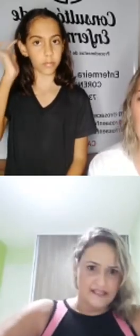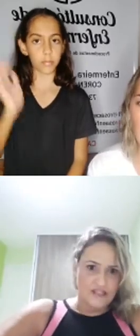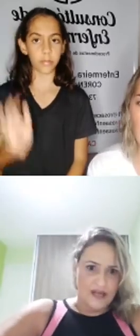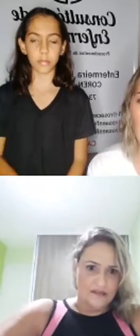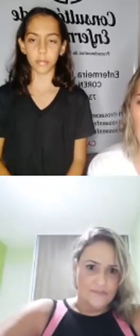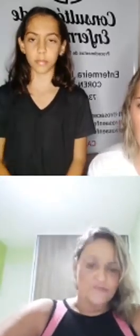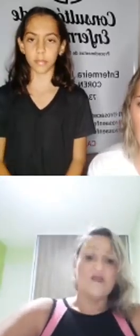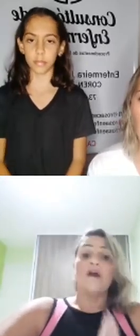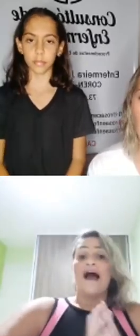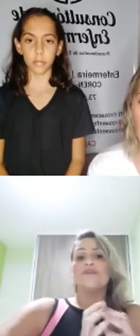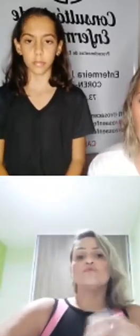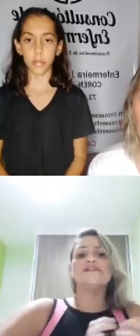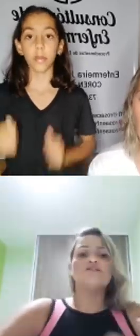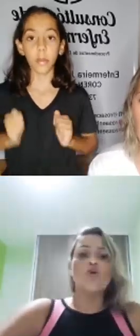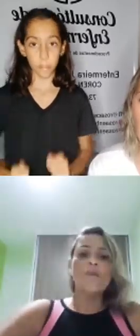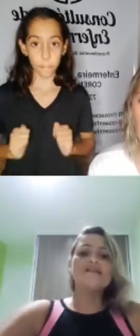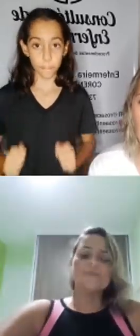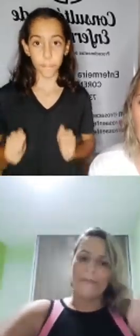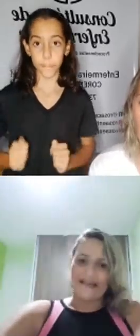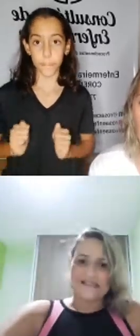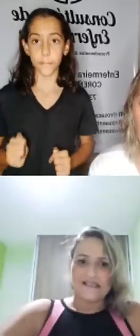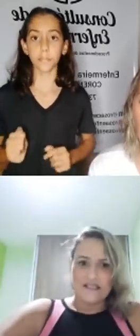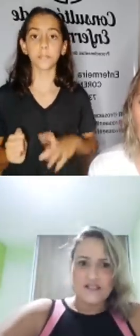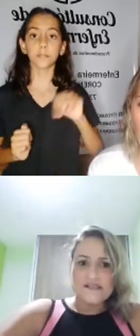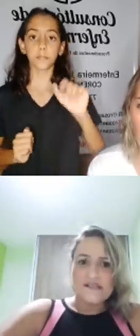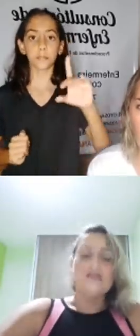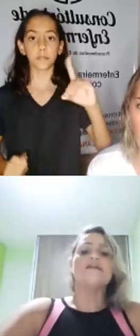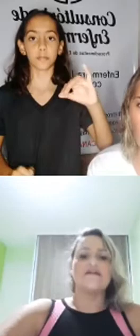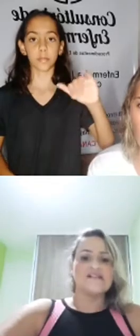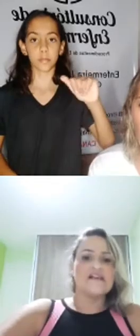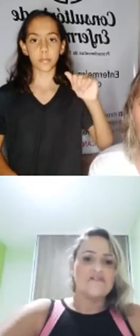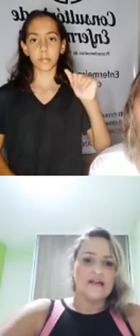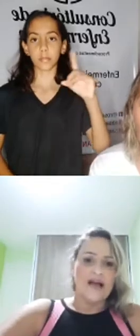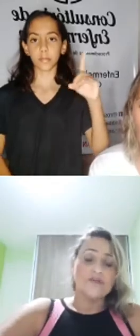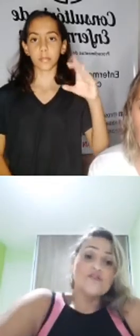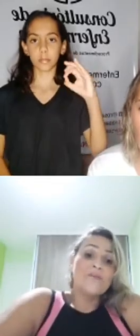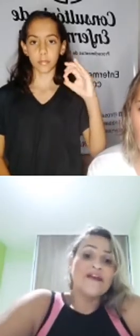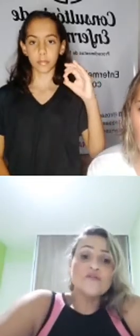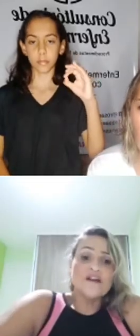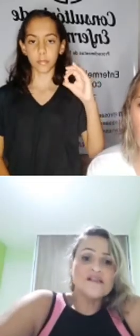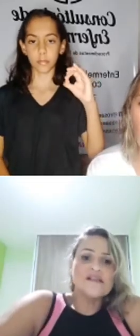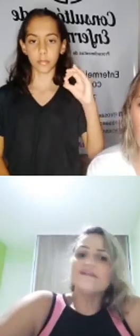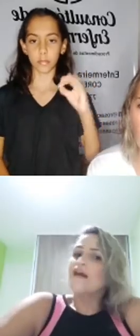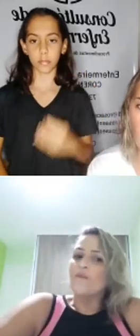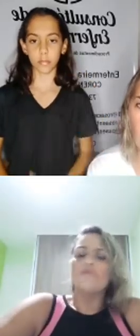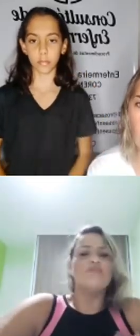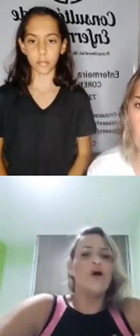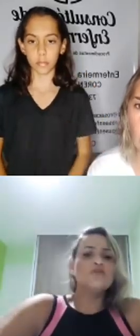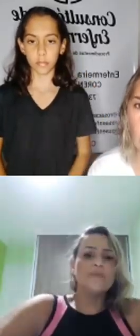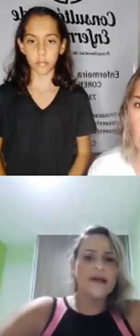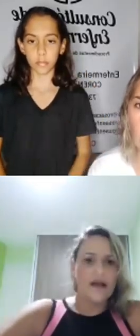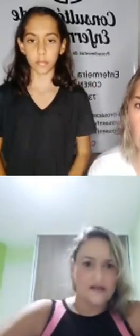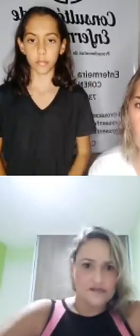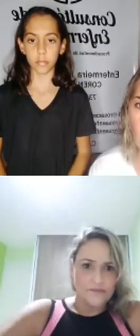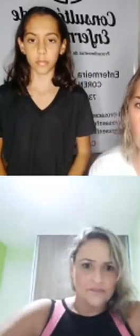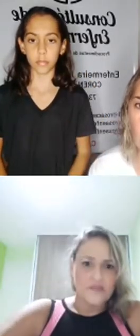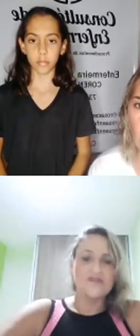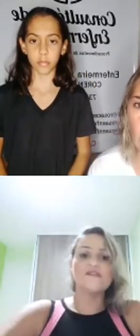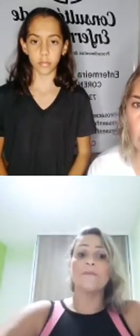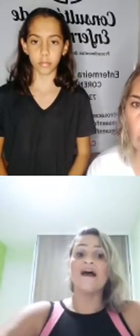ser adiado. Os sintomas presentes devem ser avaliados e o médico vai dizer assim, não, volte para